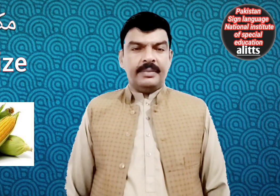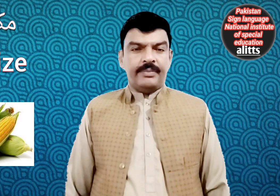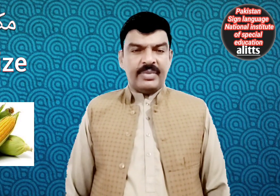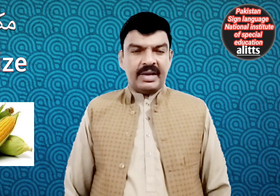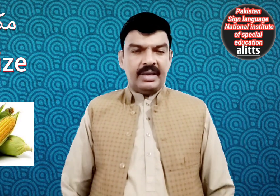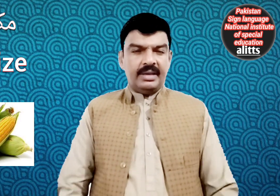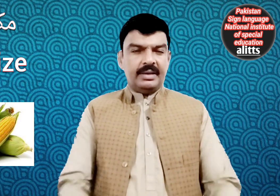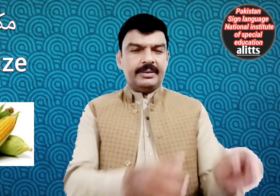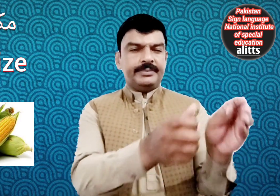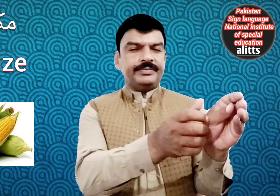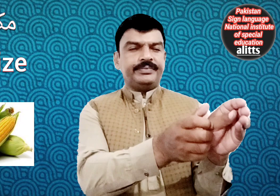मकई,